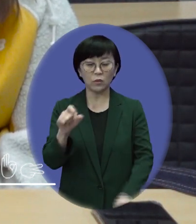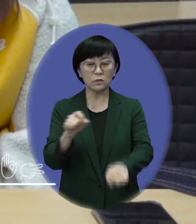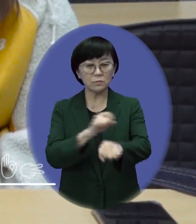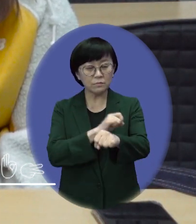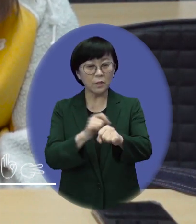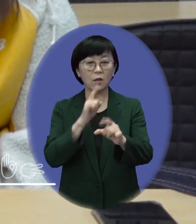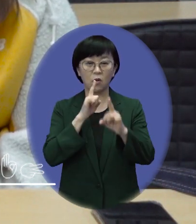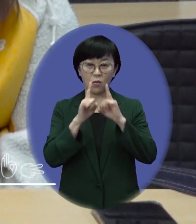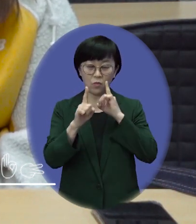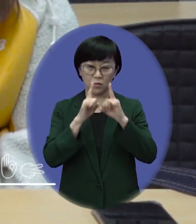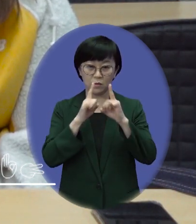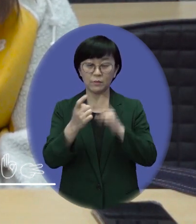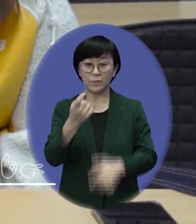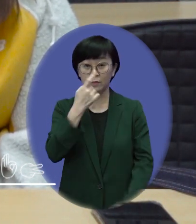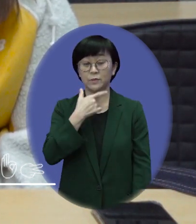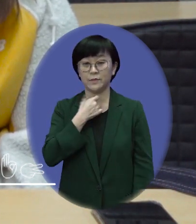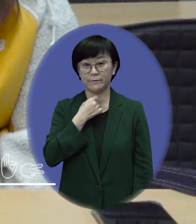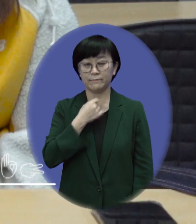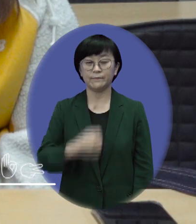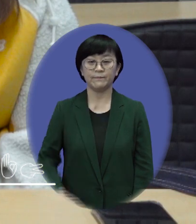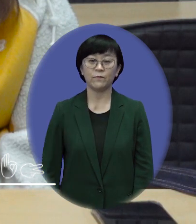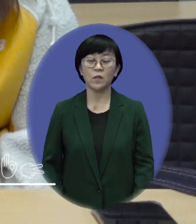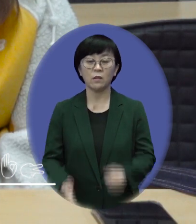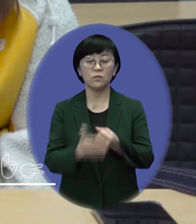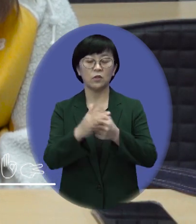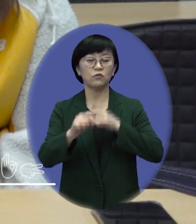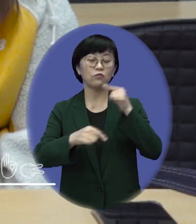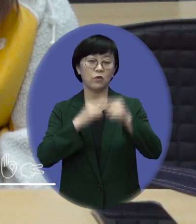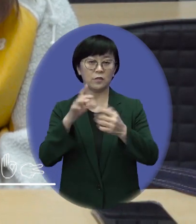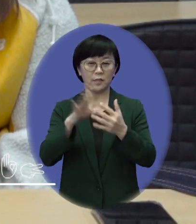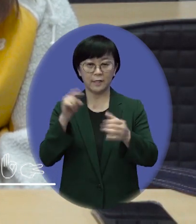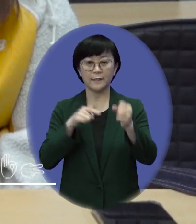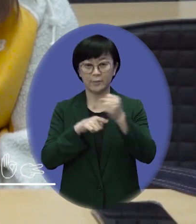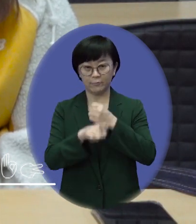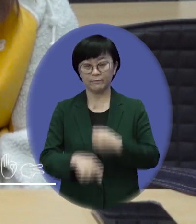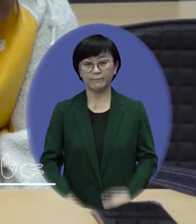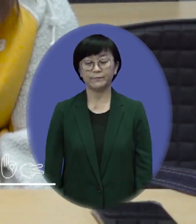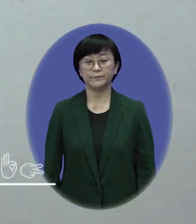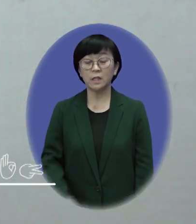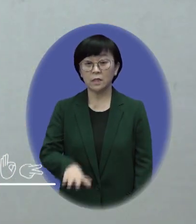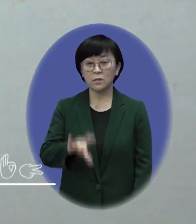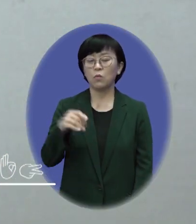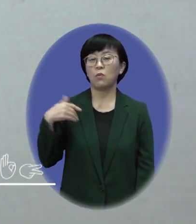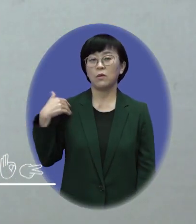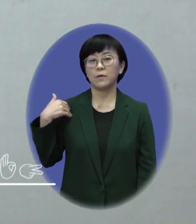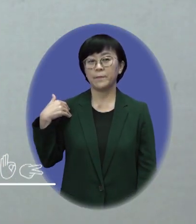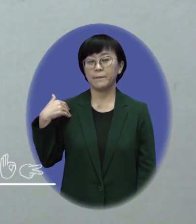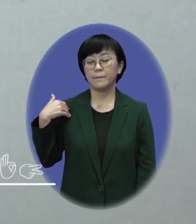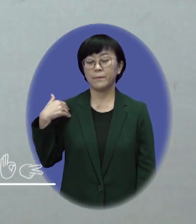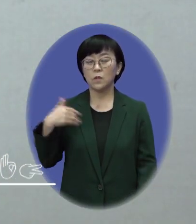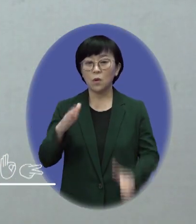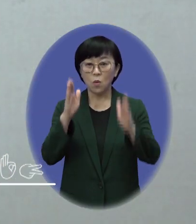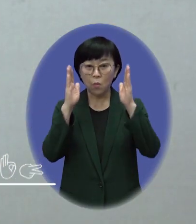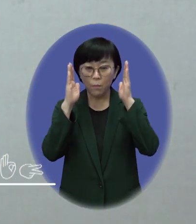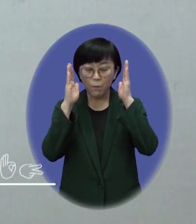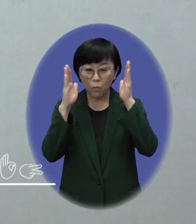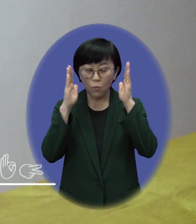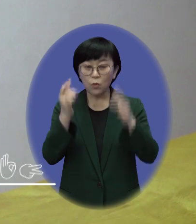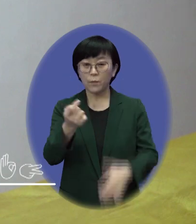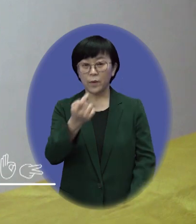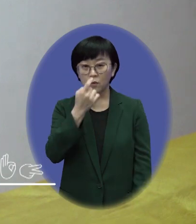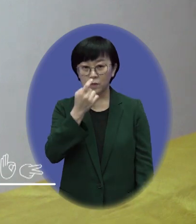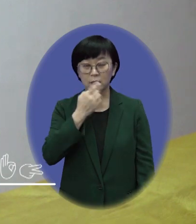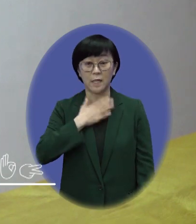좀 특별한 언어를 배우고 싶었던 것 같아요. 그래서 수어를 선택하게 됐습니다. 처음엔 잘 몰랐는데